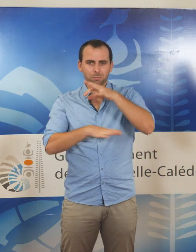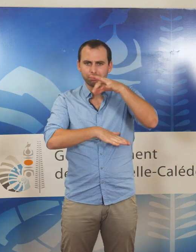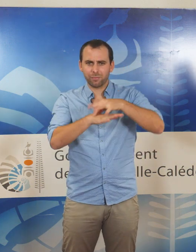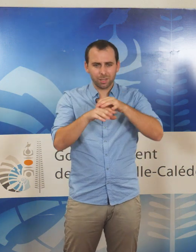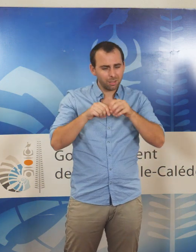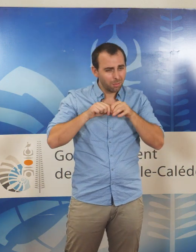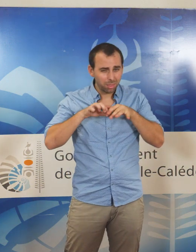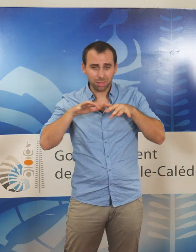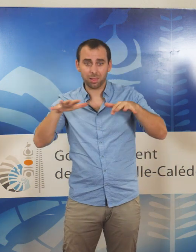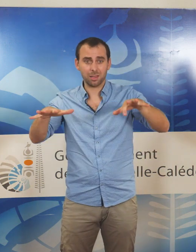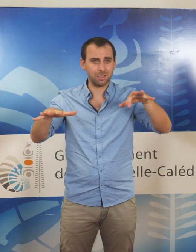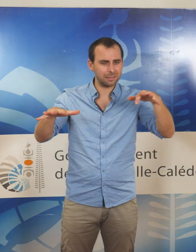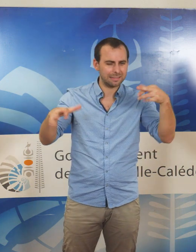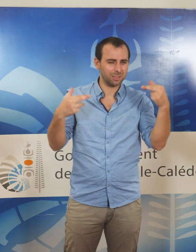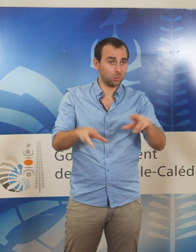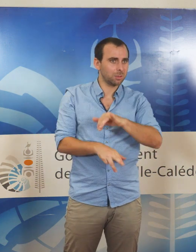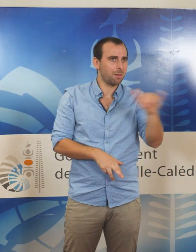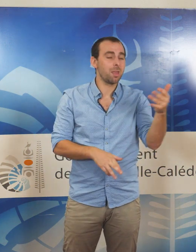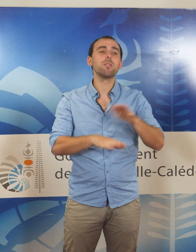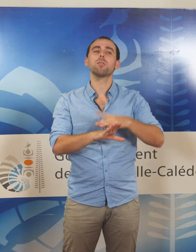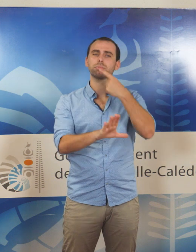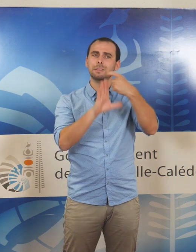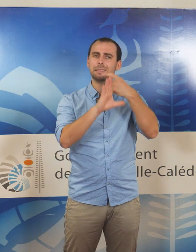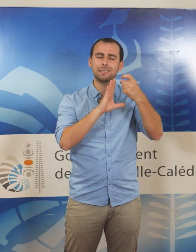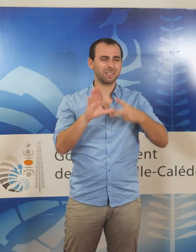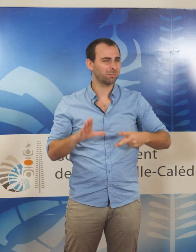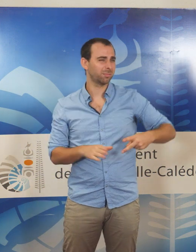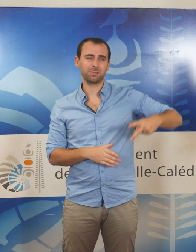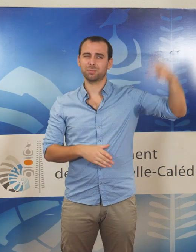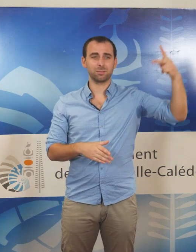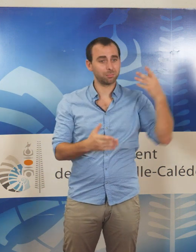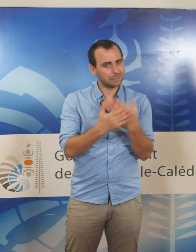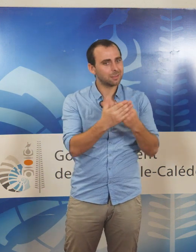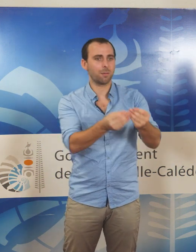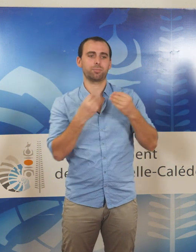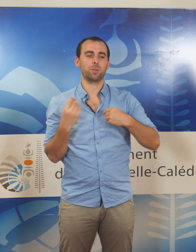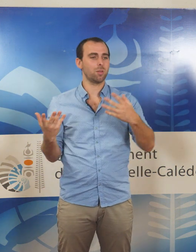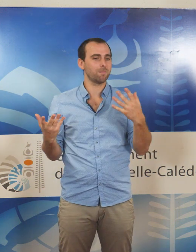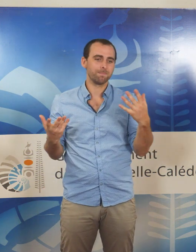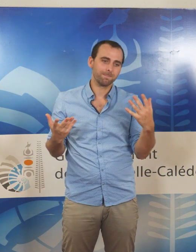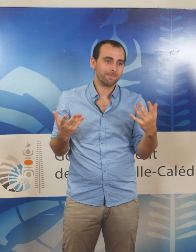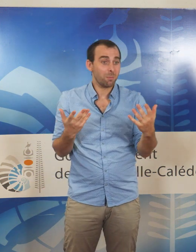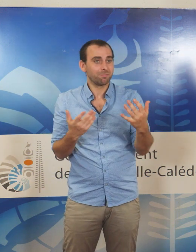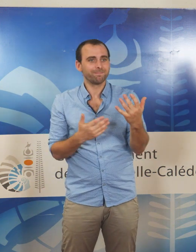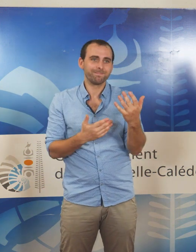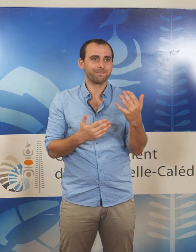pas en Nouvelle-Calédonie. Par contre, le fait qu'il y ait le plus de tests possible nous permettra de minimiser